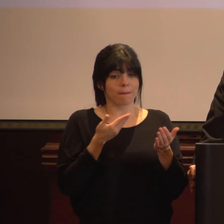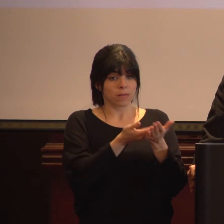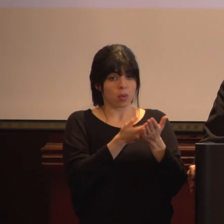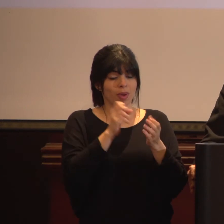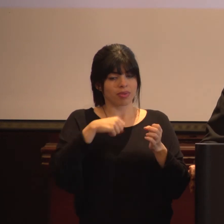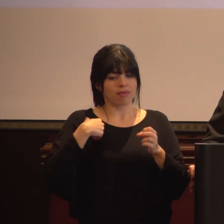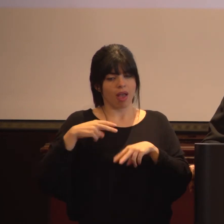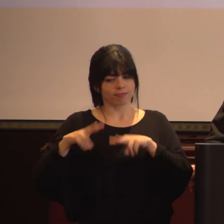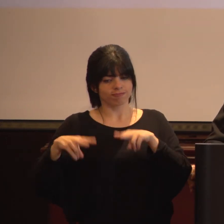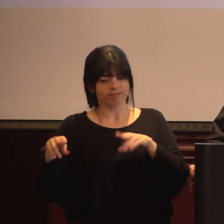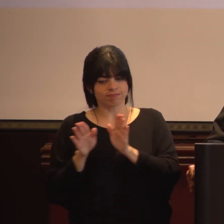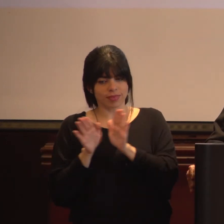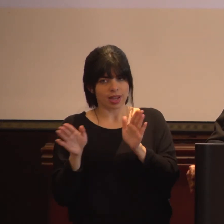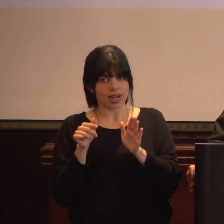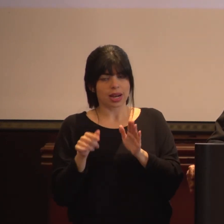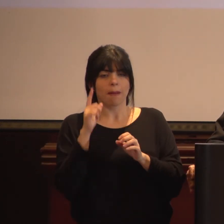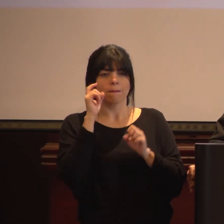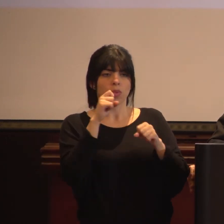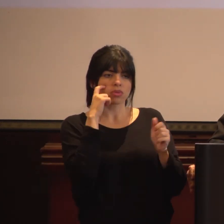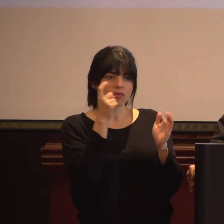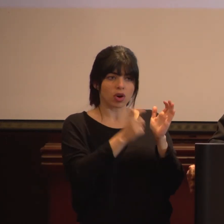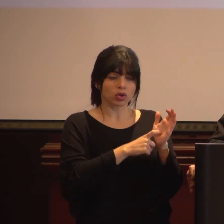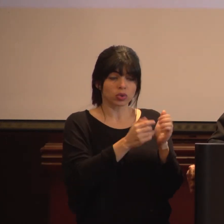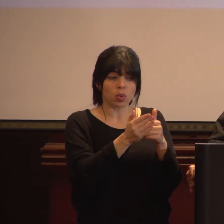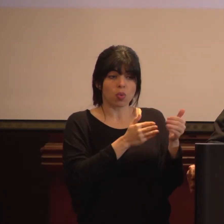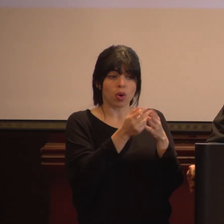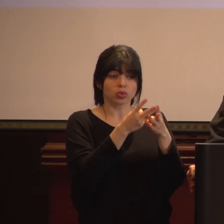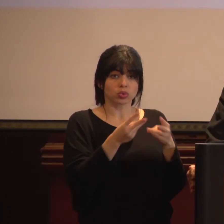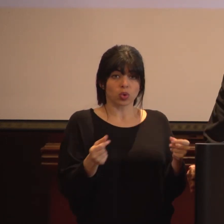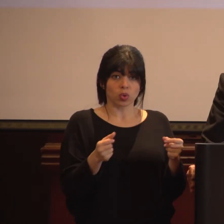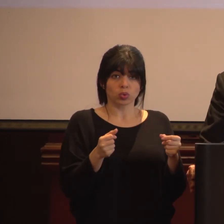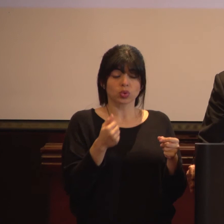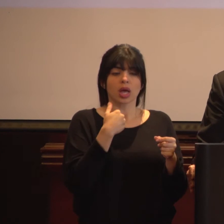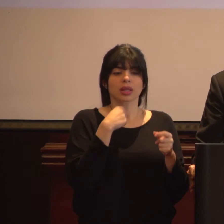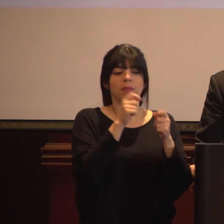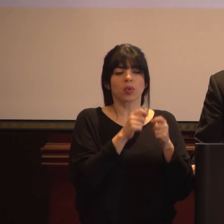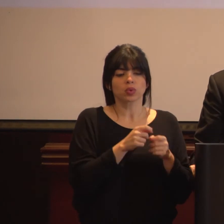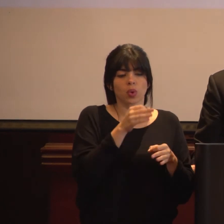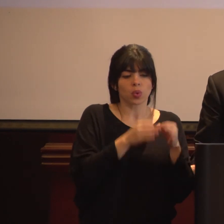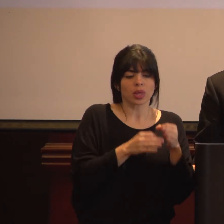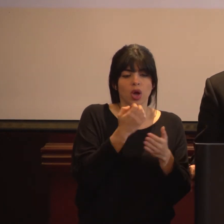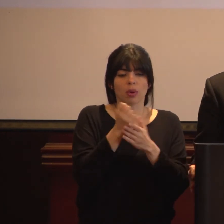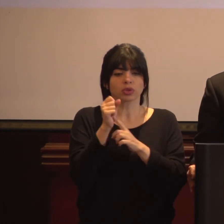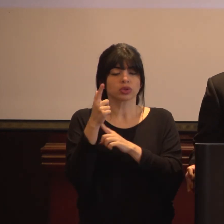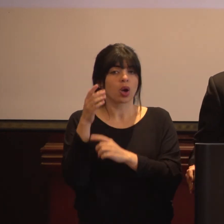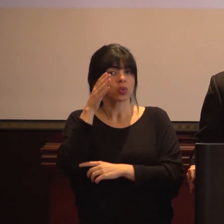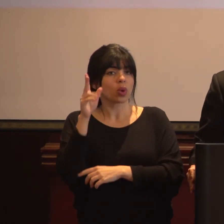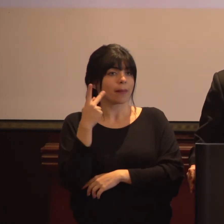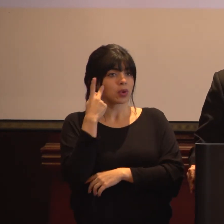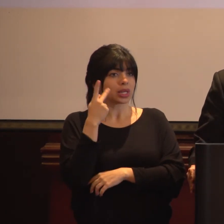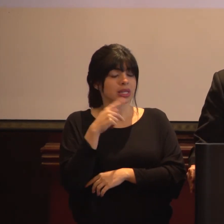multifacéticas e integrales y deben reconocer que cualquier resolución tiene aristas jurídicas económicas sociales y culturales y